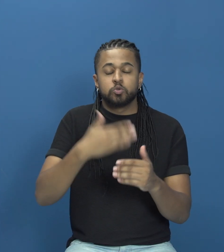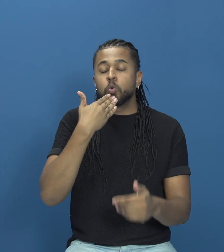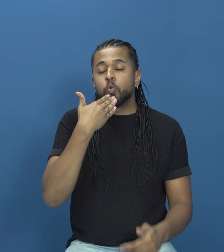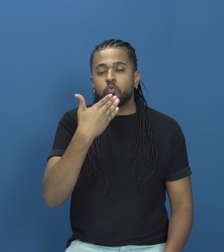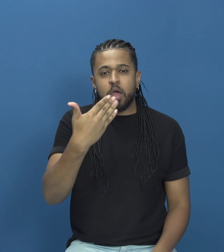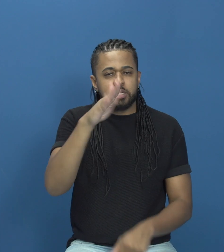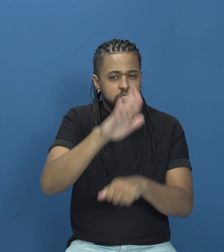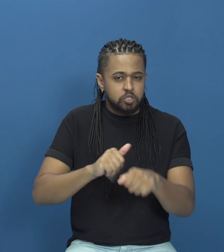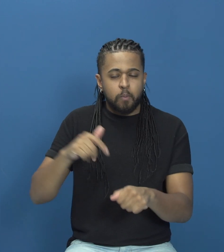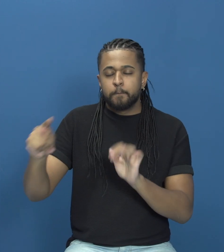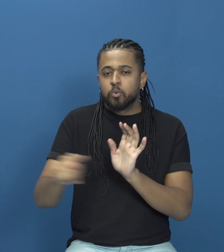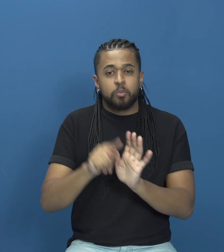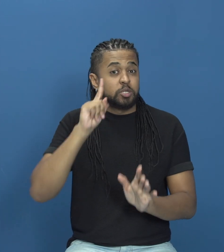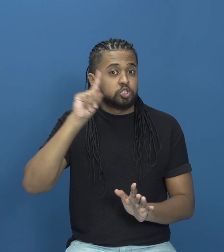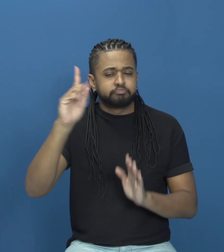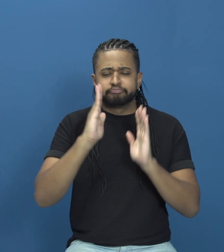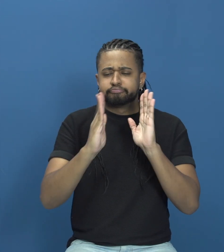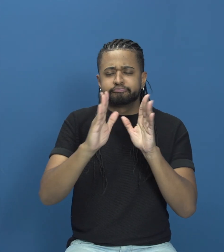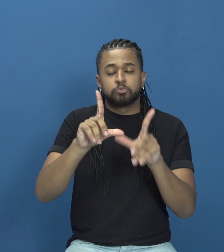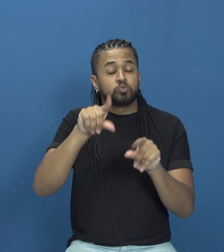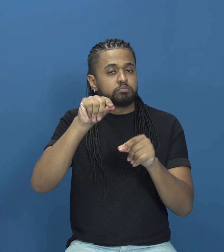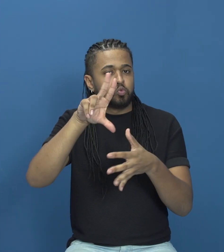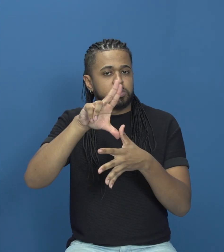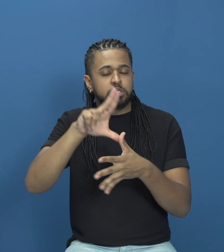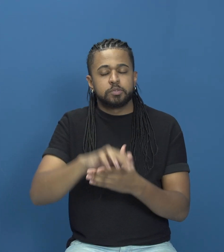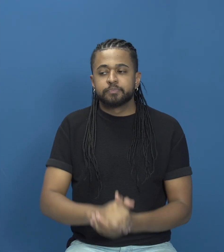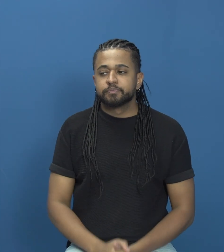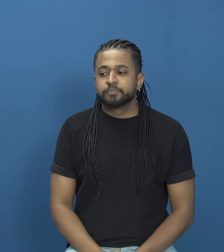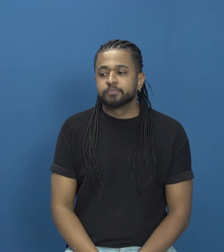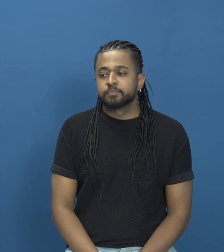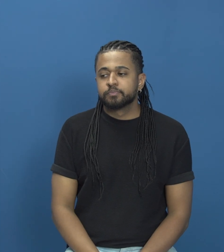convocação própria e em data a ser estipulada pela UNILA.